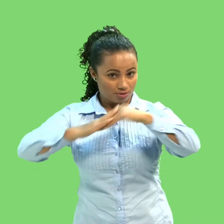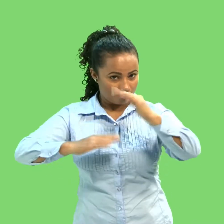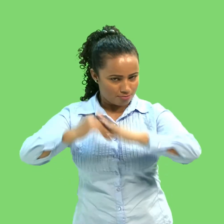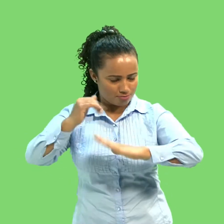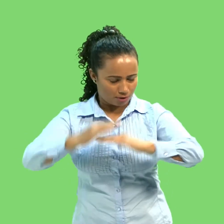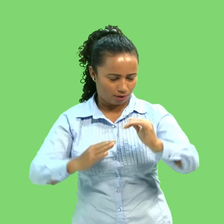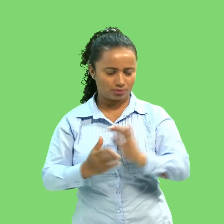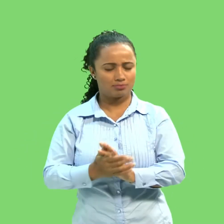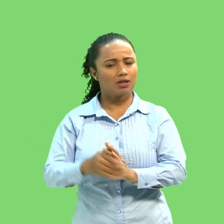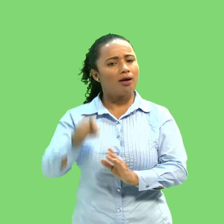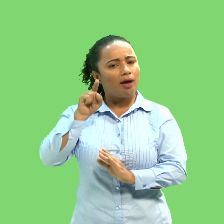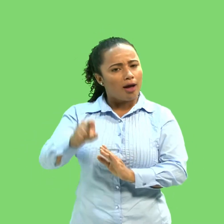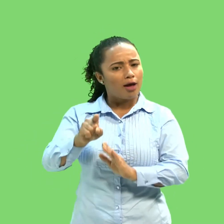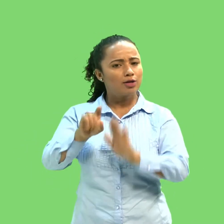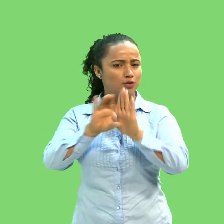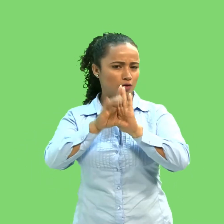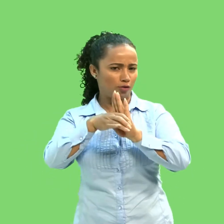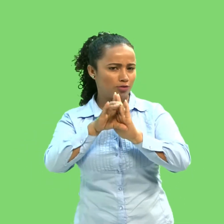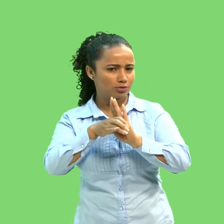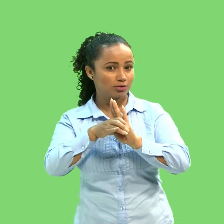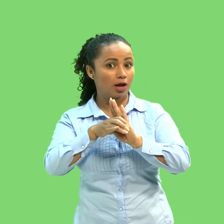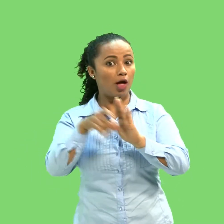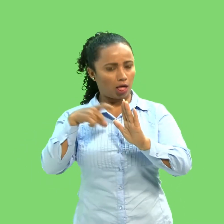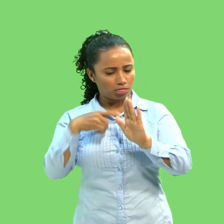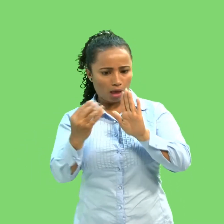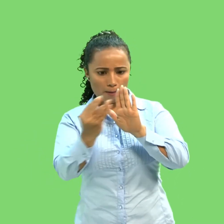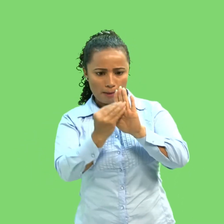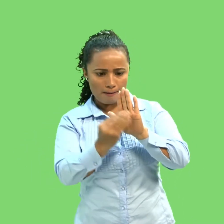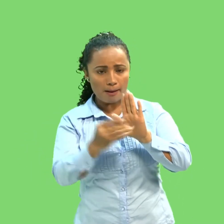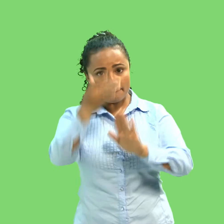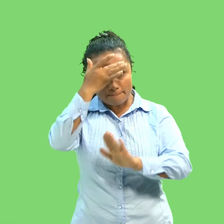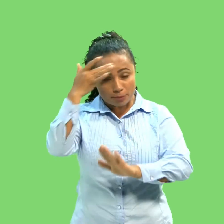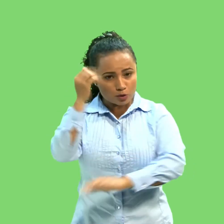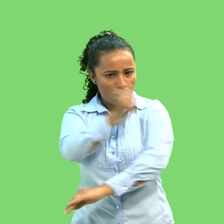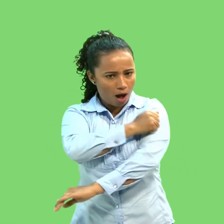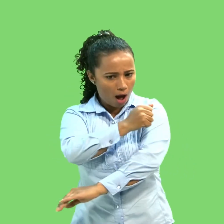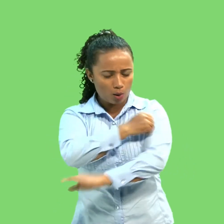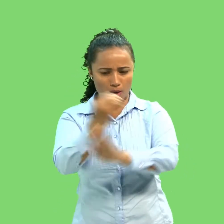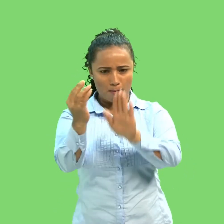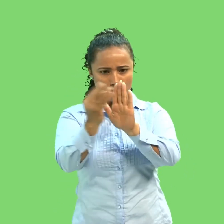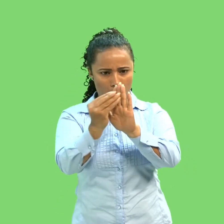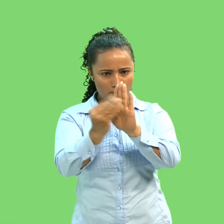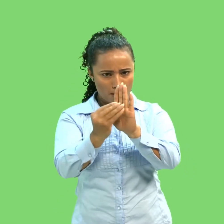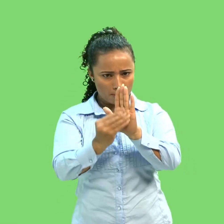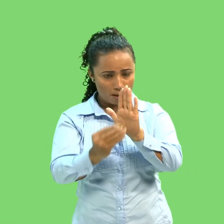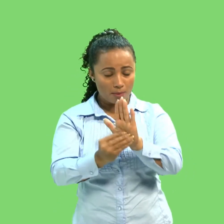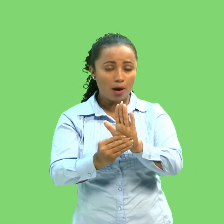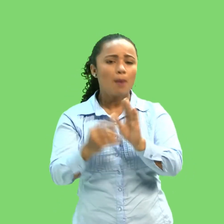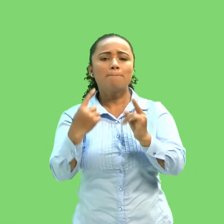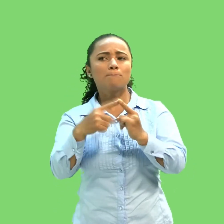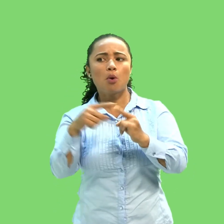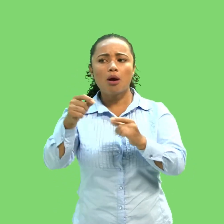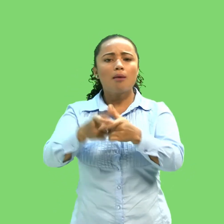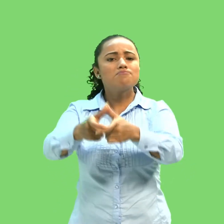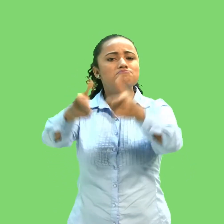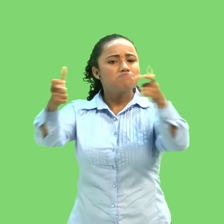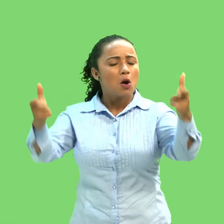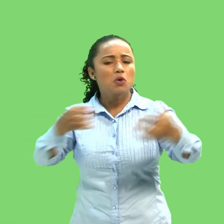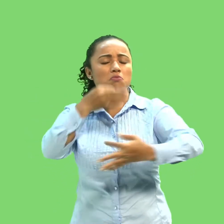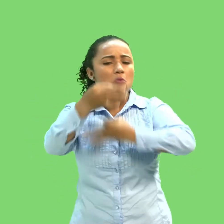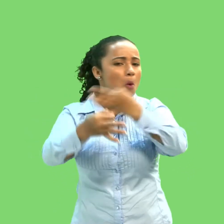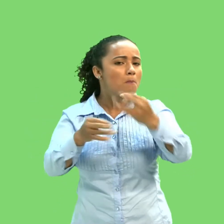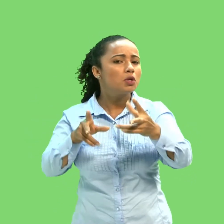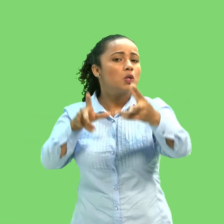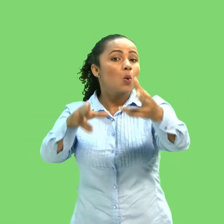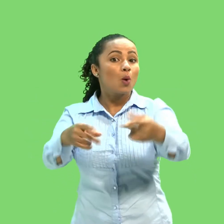que parece, naturalmente, nas definições dos alunos principiantes, se justifica pelo conhecimento prévio dos